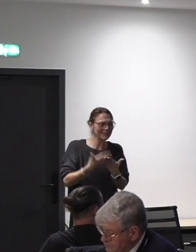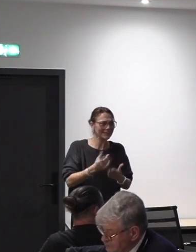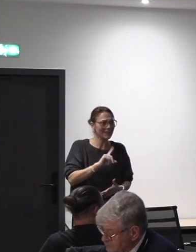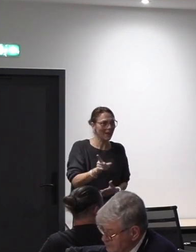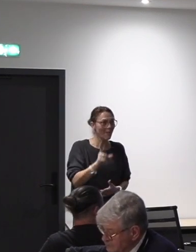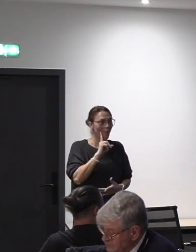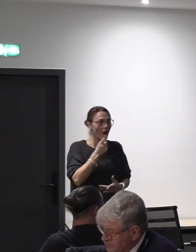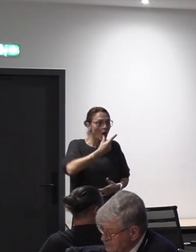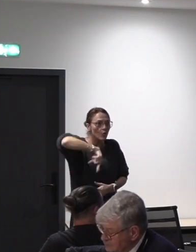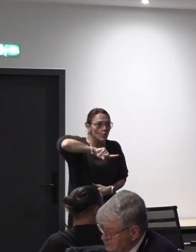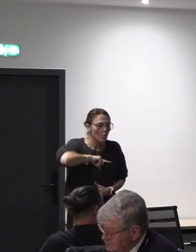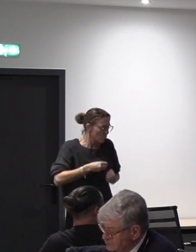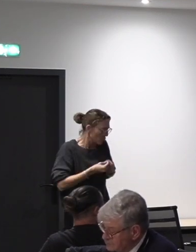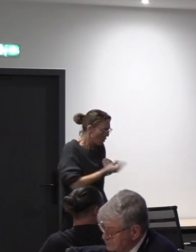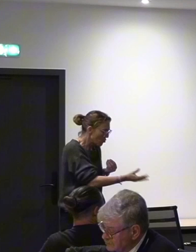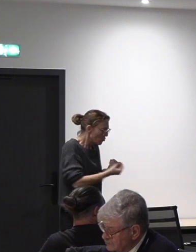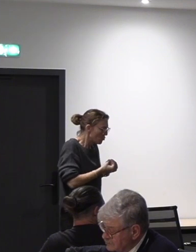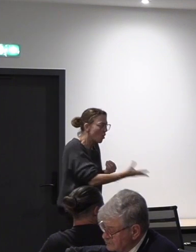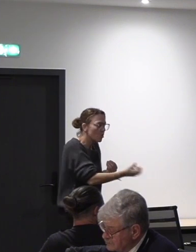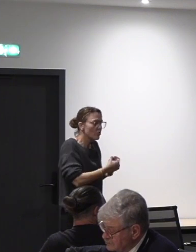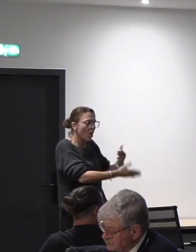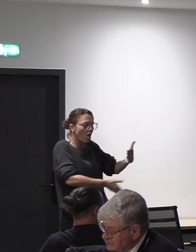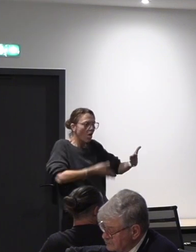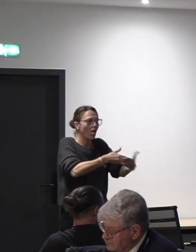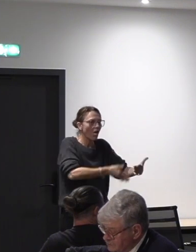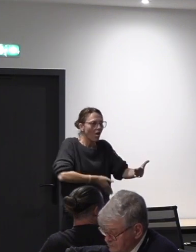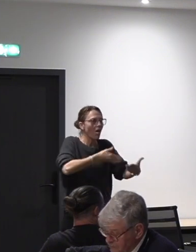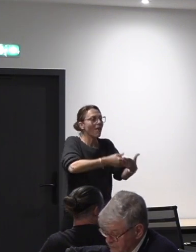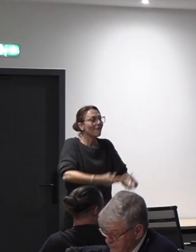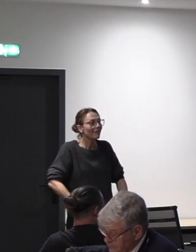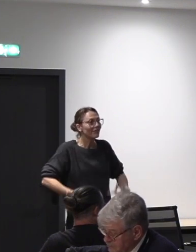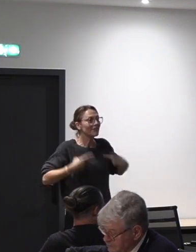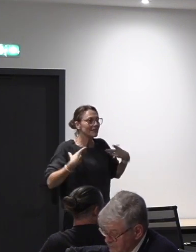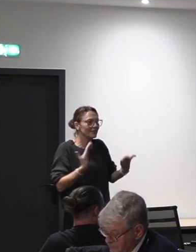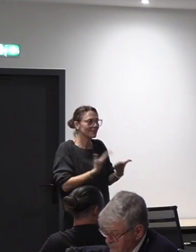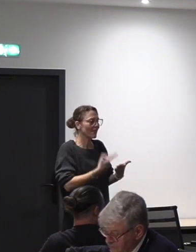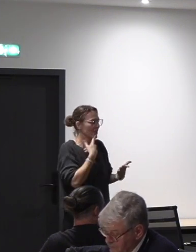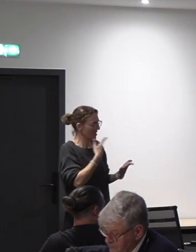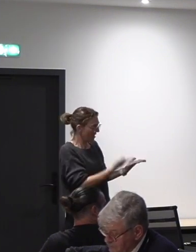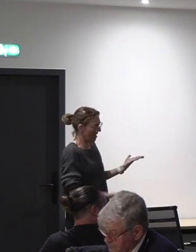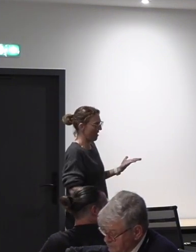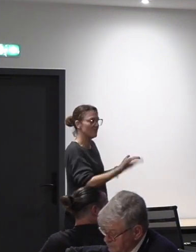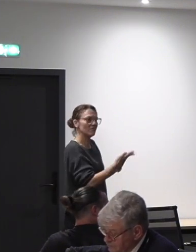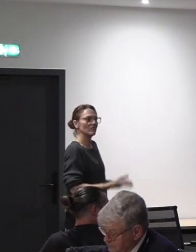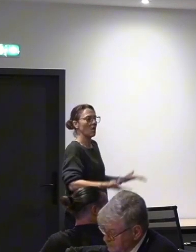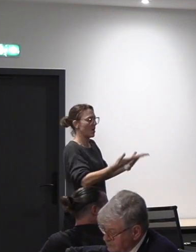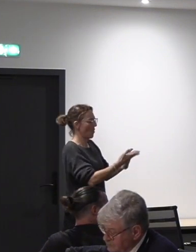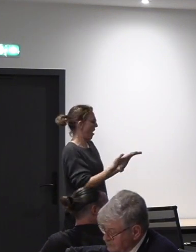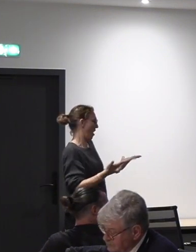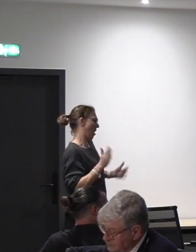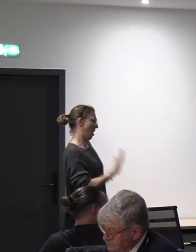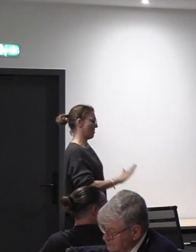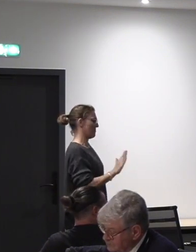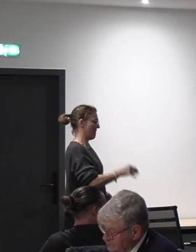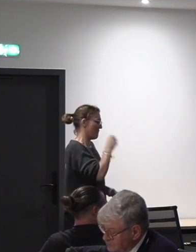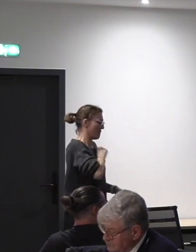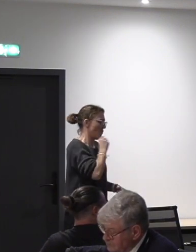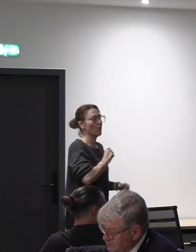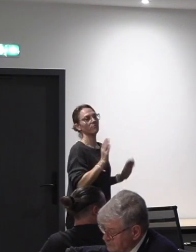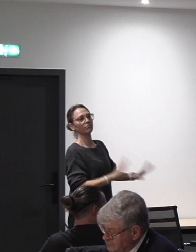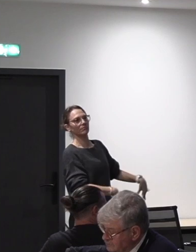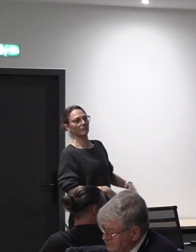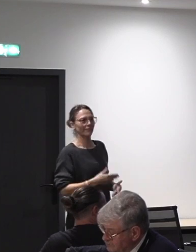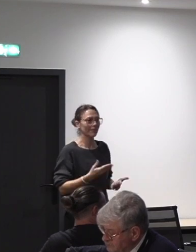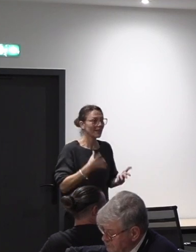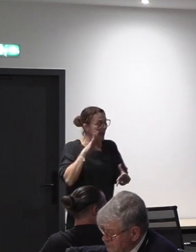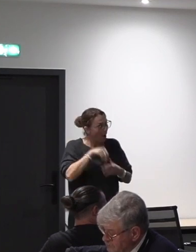C'est qu'on les empêche de pouvoir donner du sens à leur vie, c'est-à-dire qu'on considère que leur état est rédhibitoire pour pouvoir exister. Idem